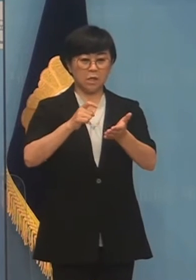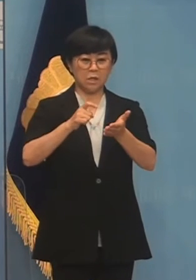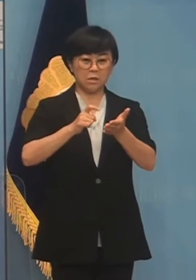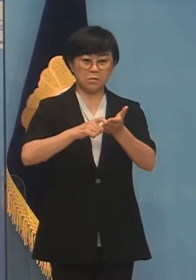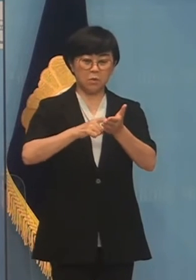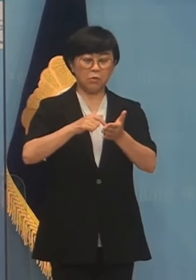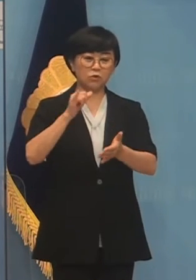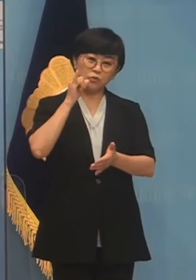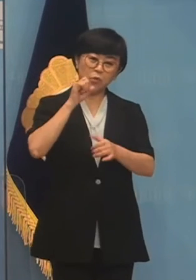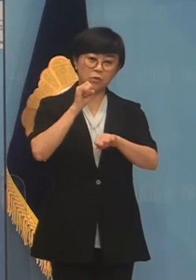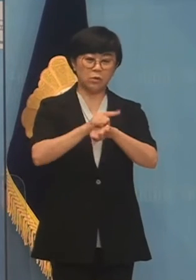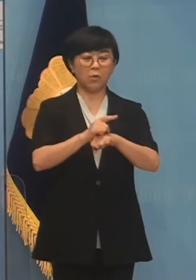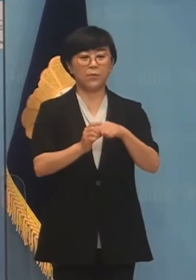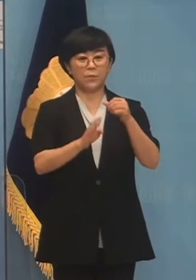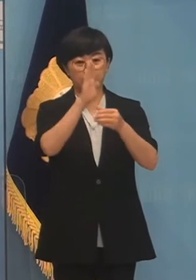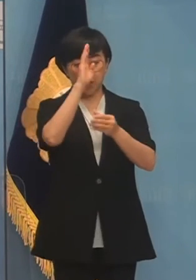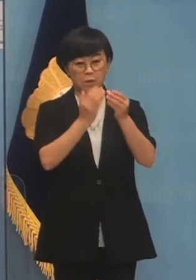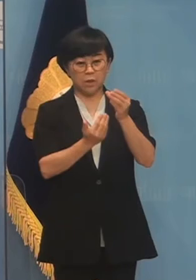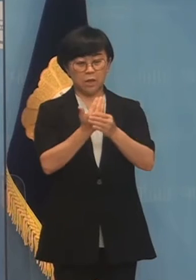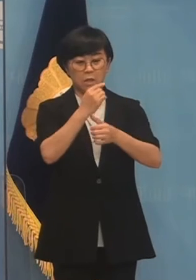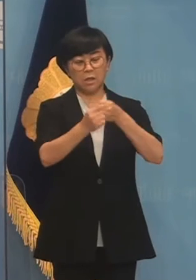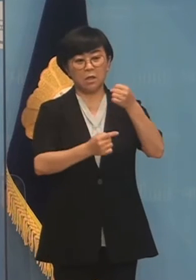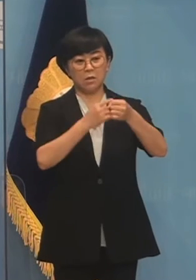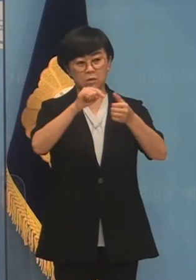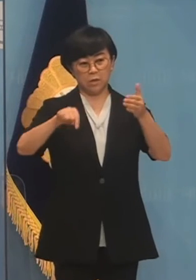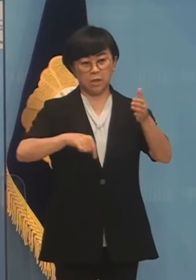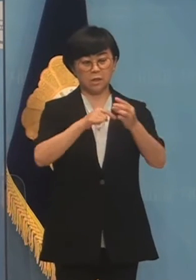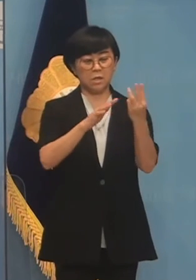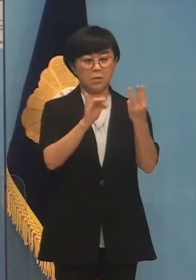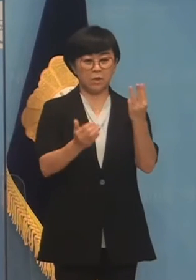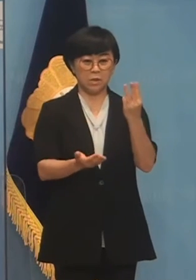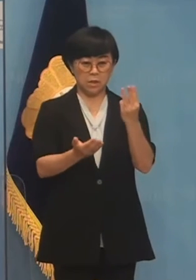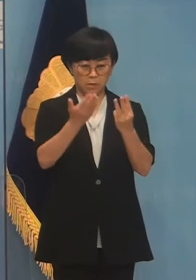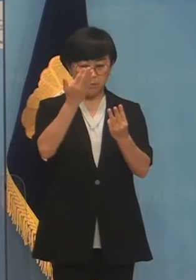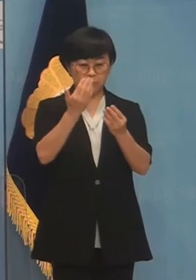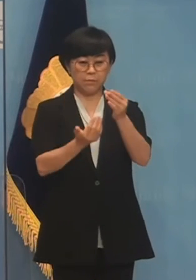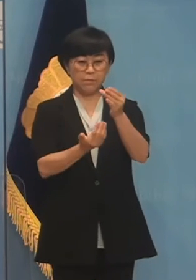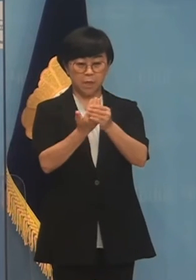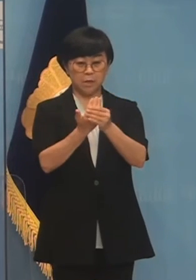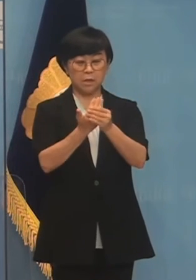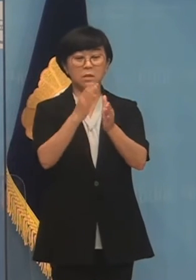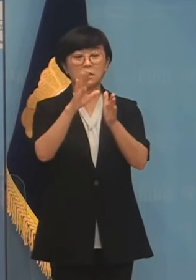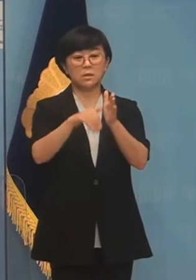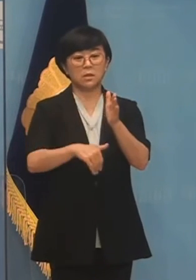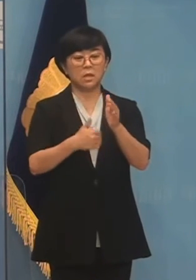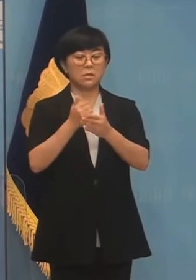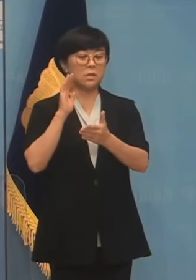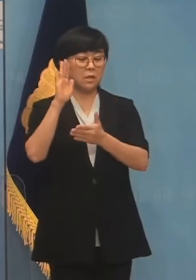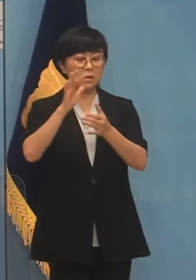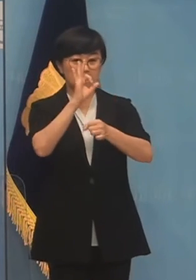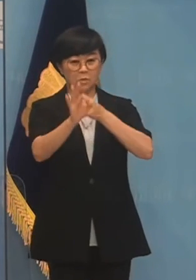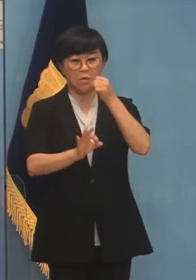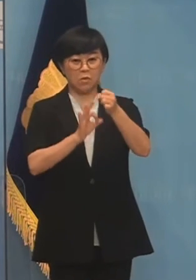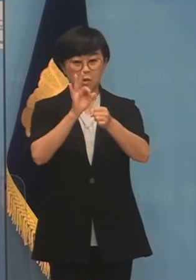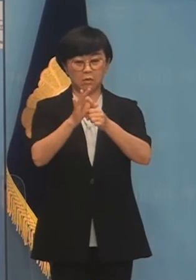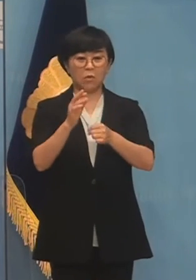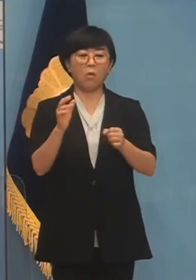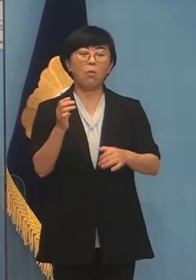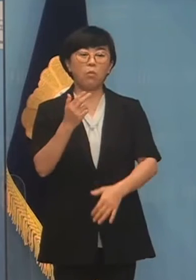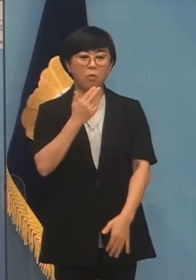급성 중독성 질병이 1년 내에 3명 이상 발생한 경우는 최근 10년간